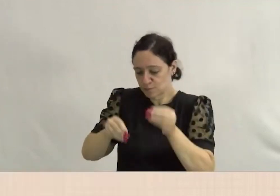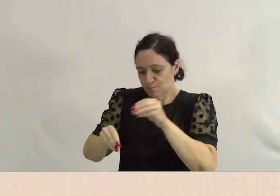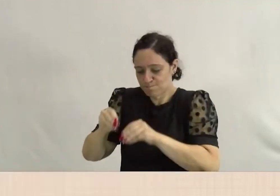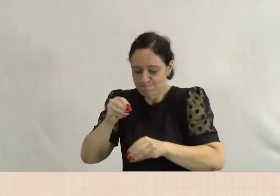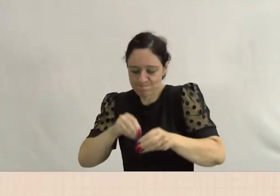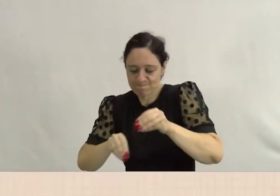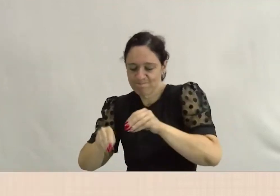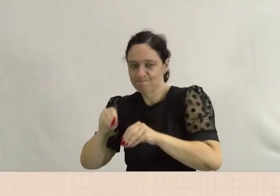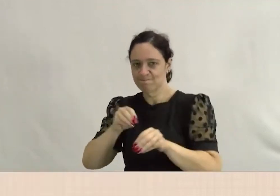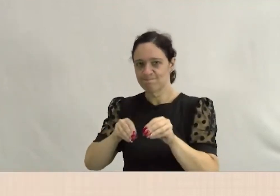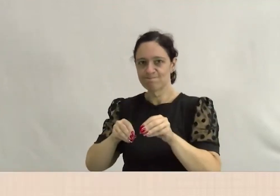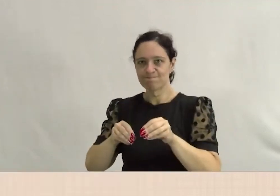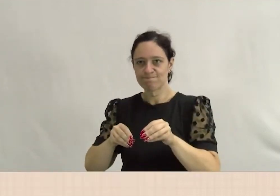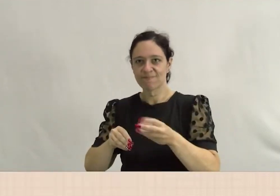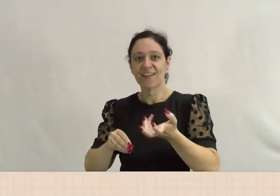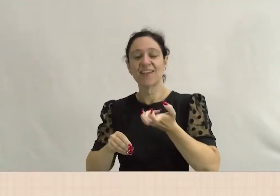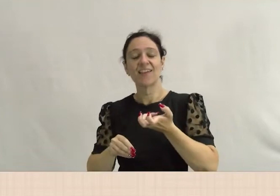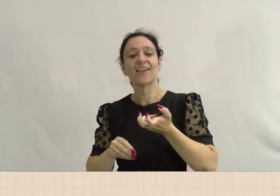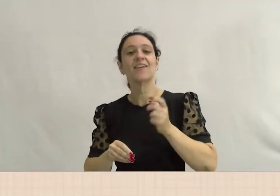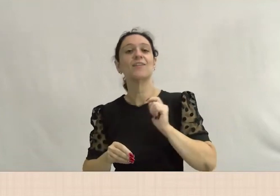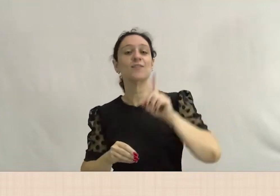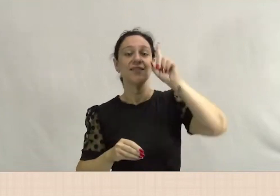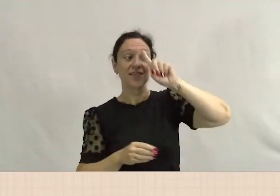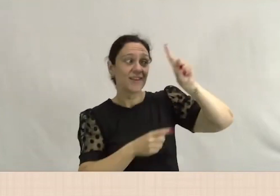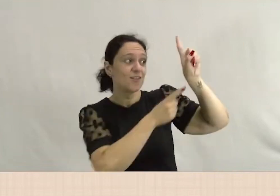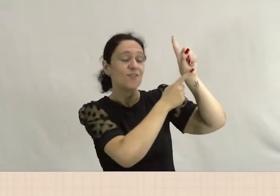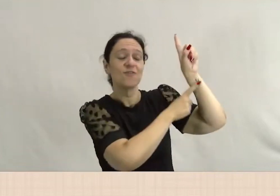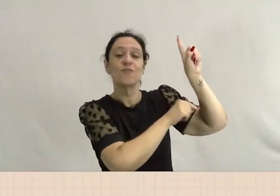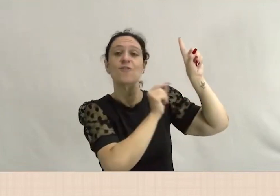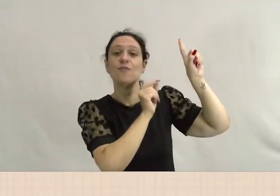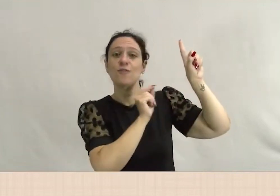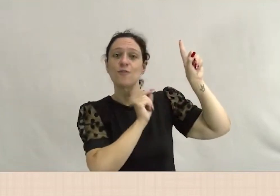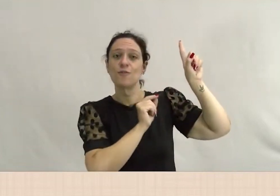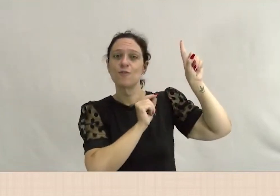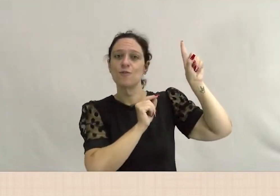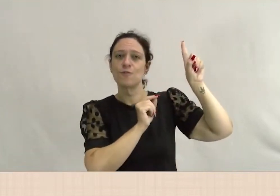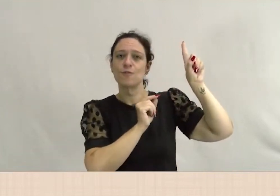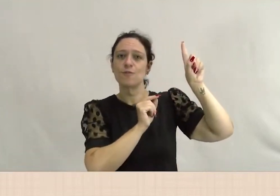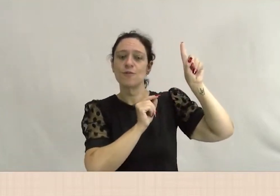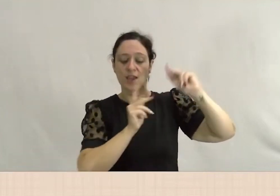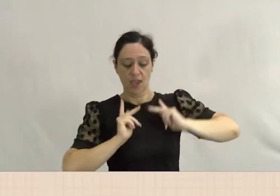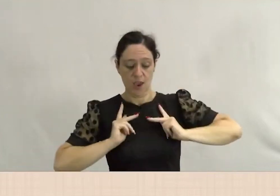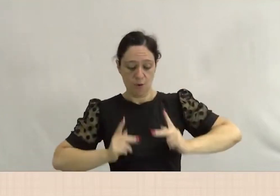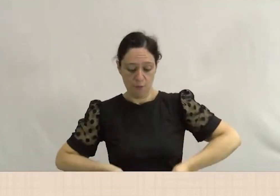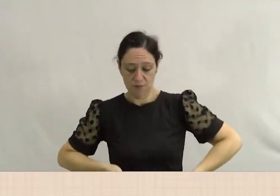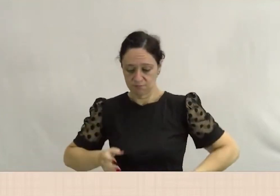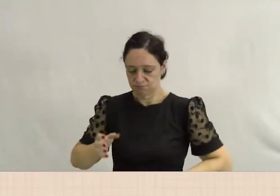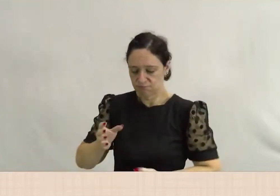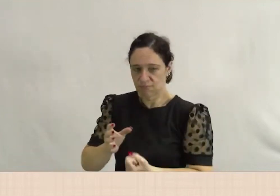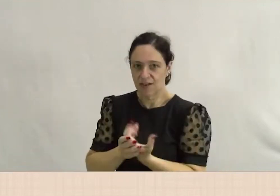Deus queria que o homem tivesse a sua existência na terra,